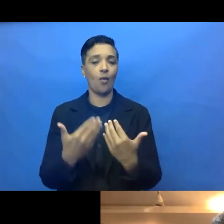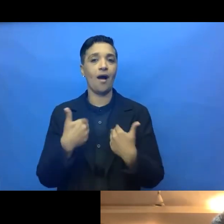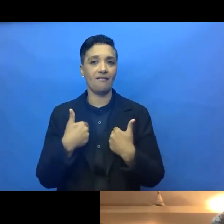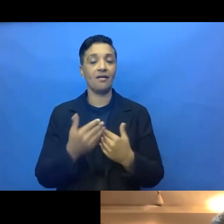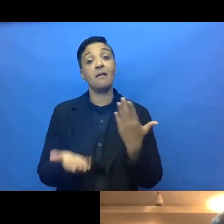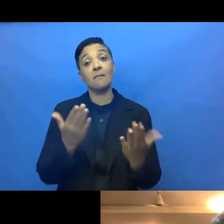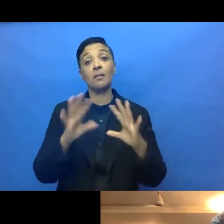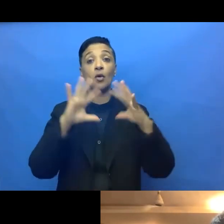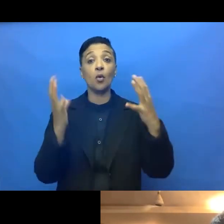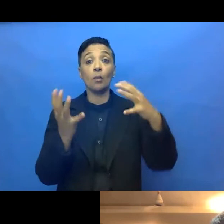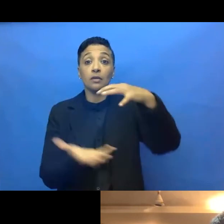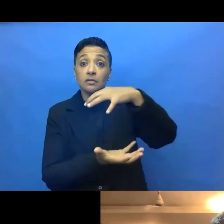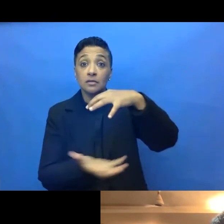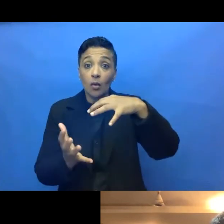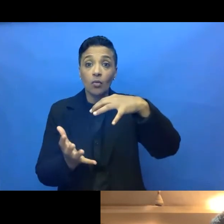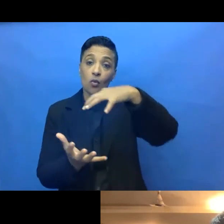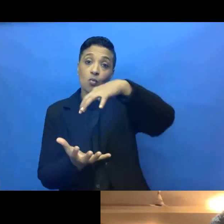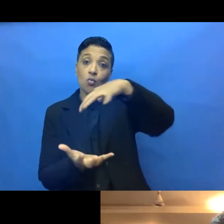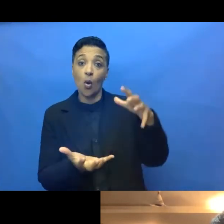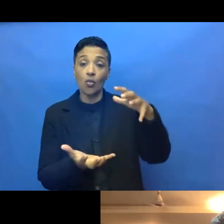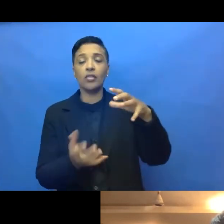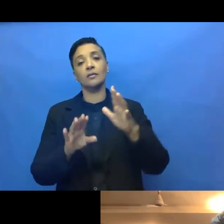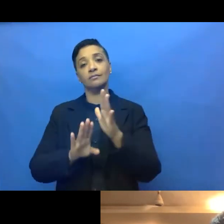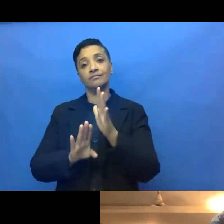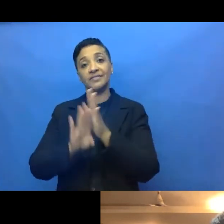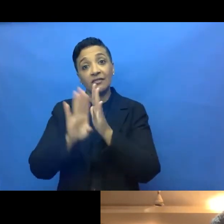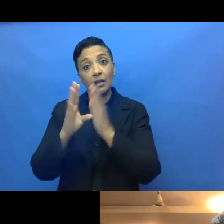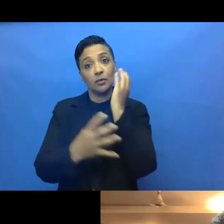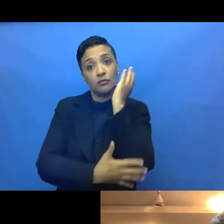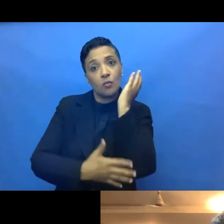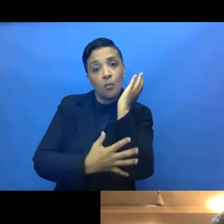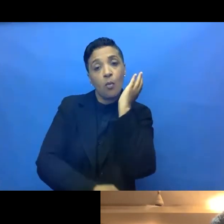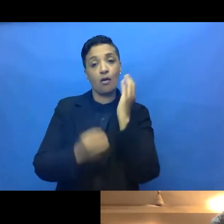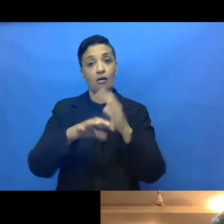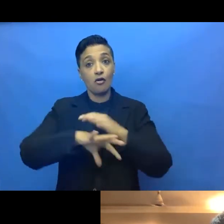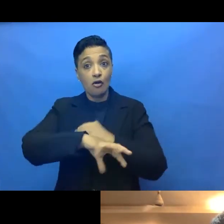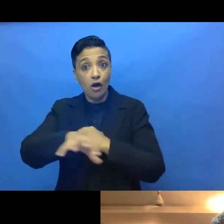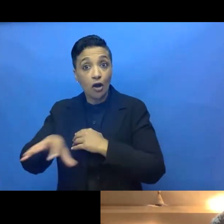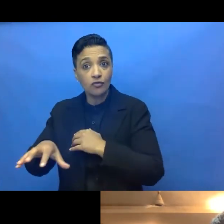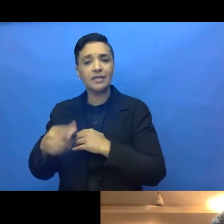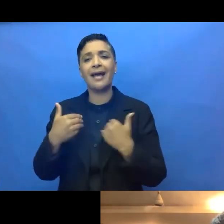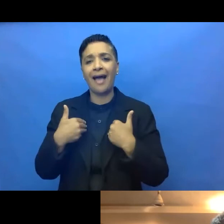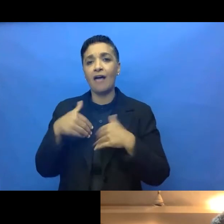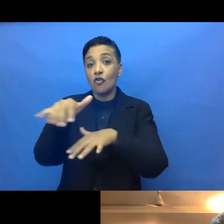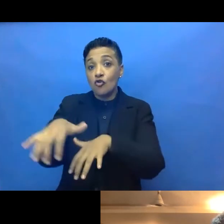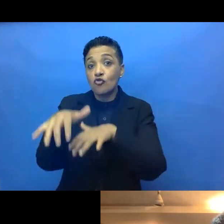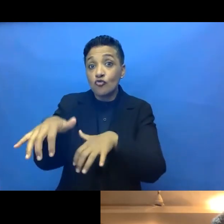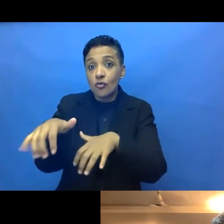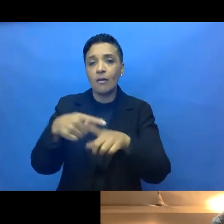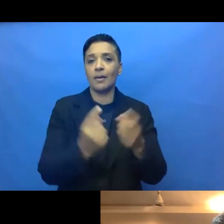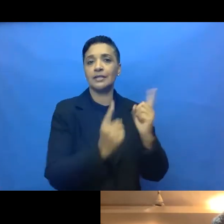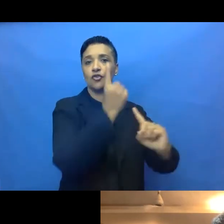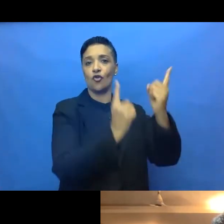selon le contexte, selon les besoins. Par exemple, il faut beaucoup plus